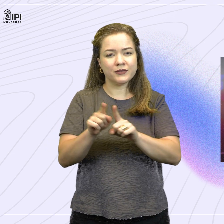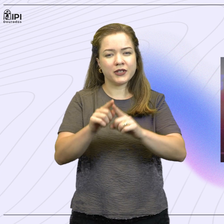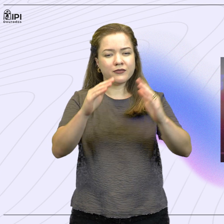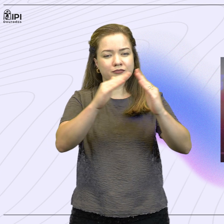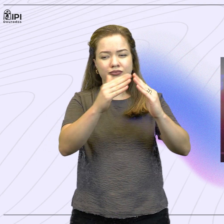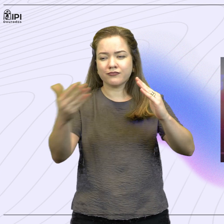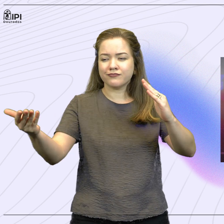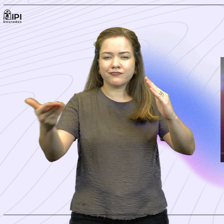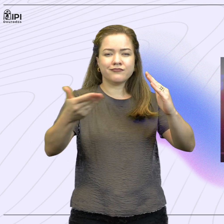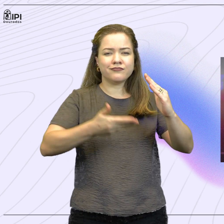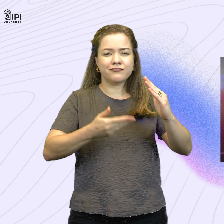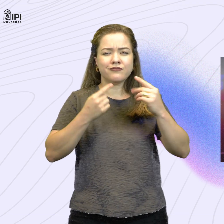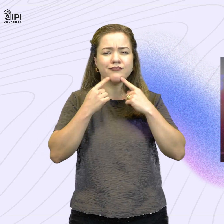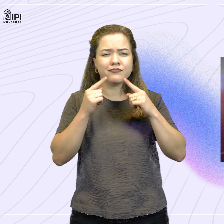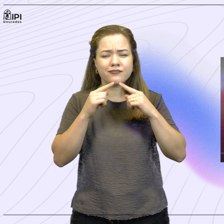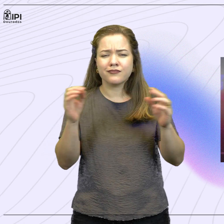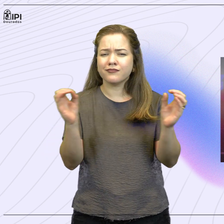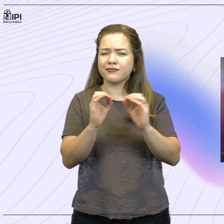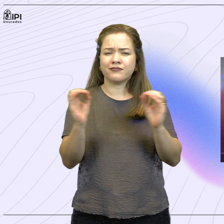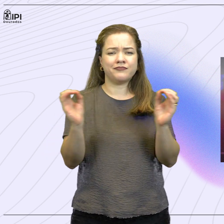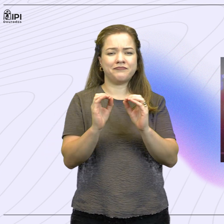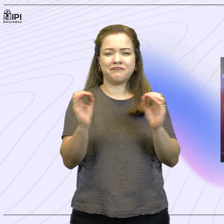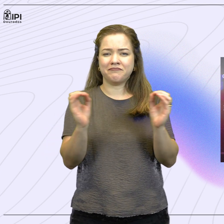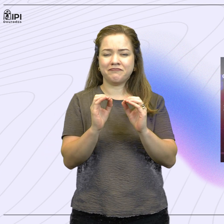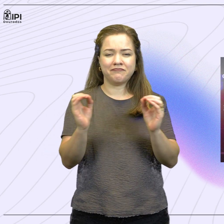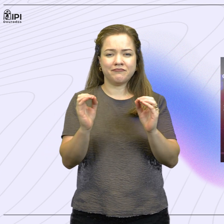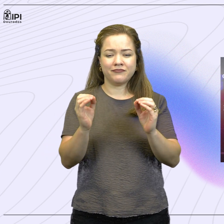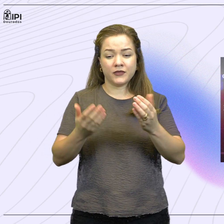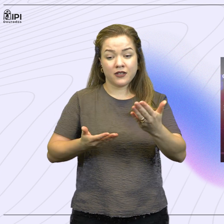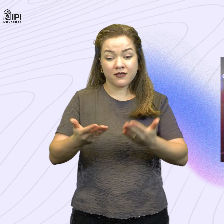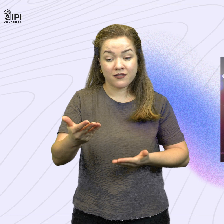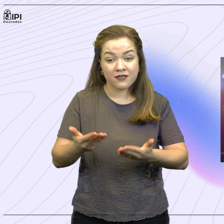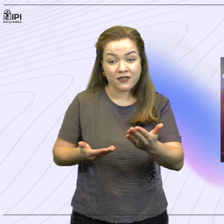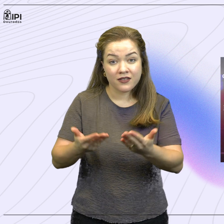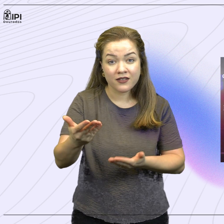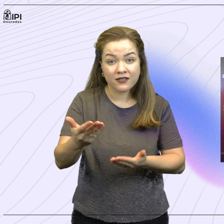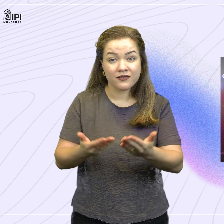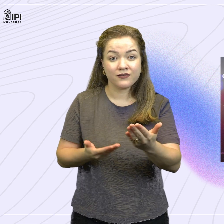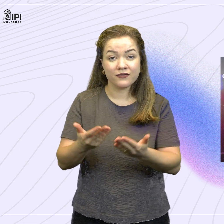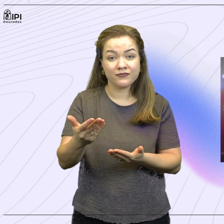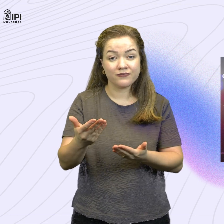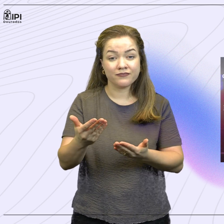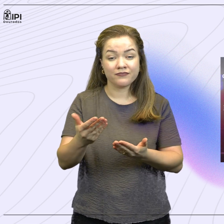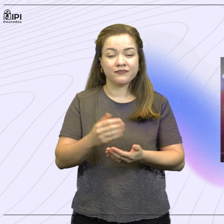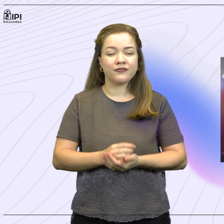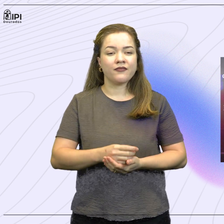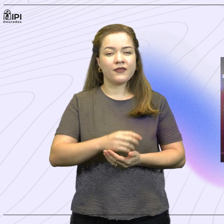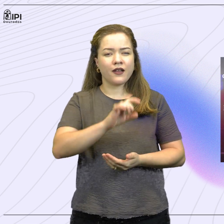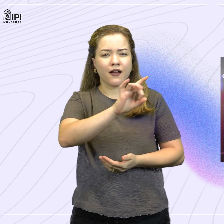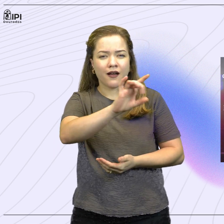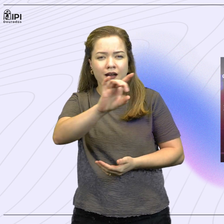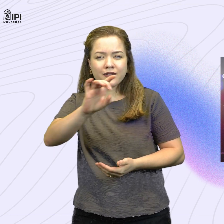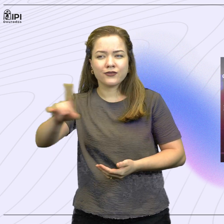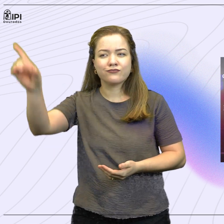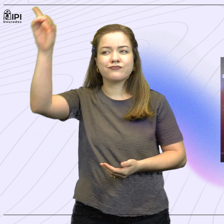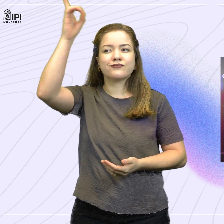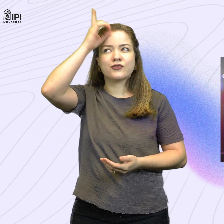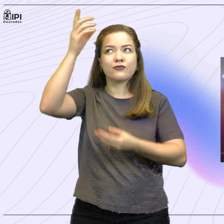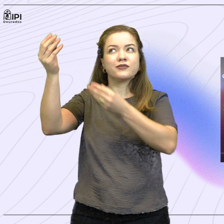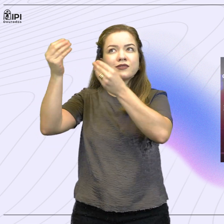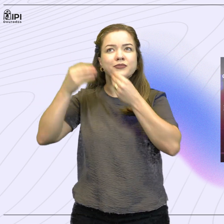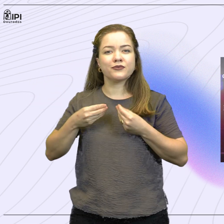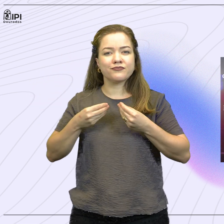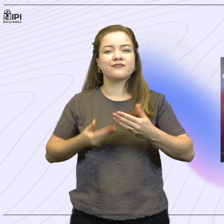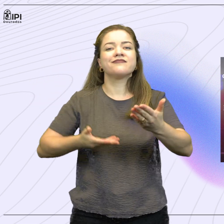hospitaleiros, sem murmuração. Sirvam uns aos outros cada um conforme o dom que recebeu,